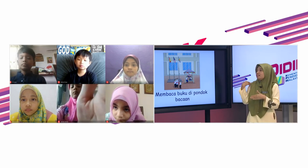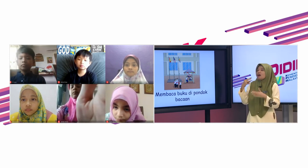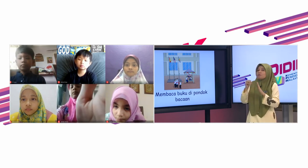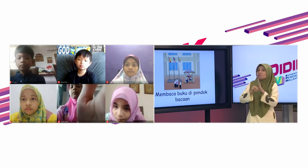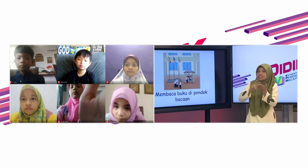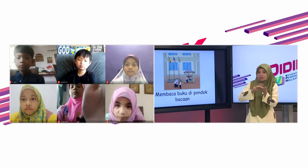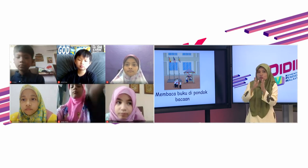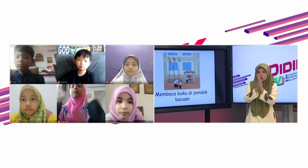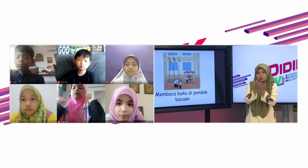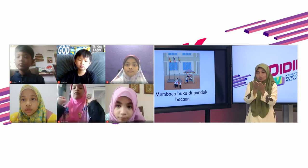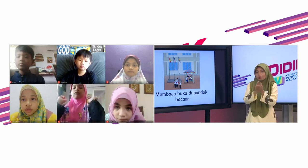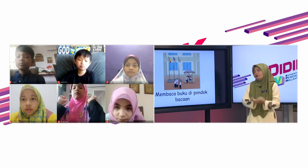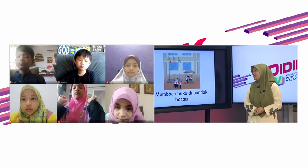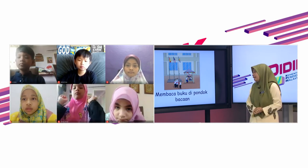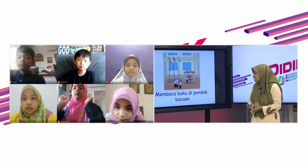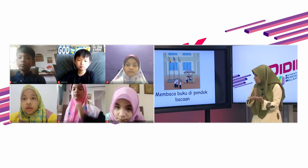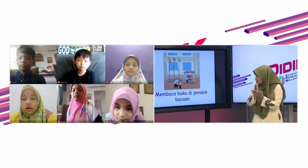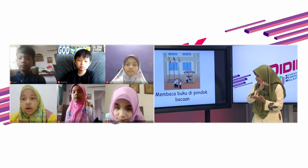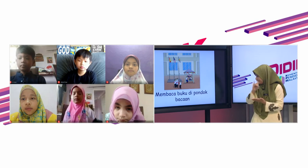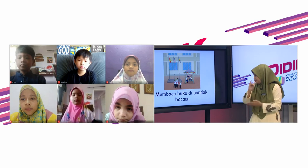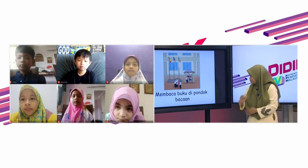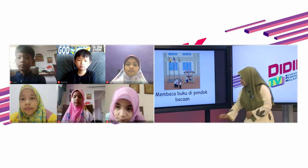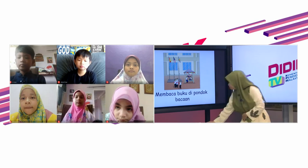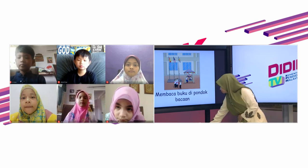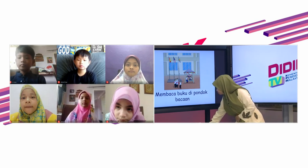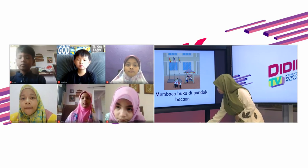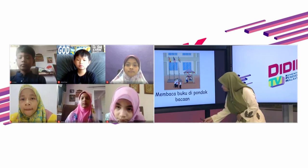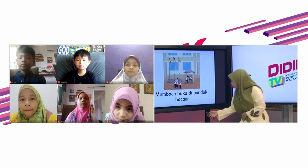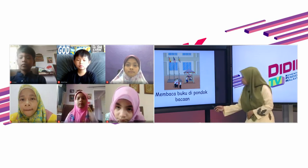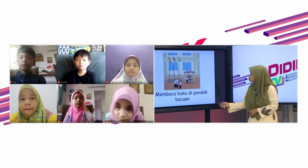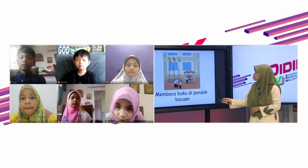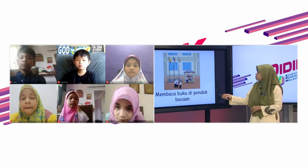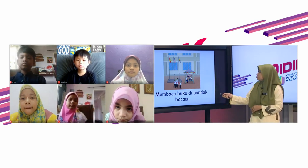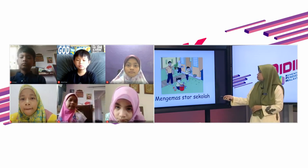ada membaca buku. Okey, seterusnya.